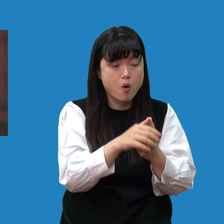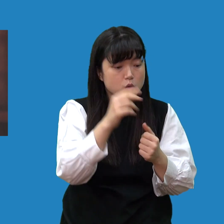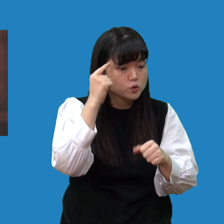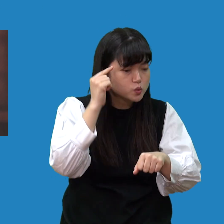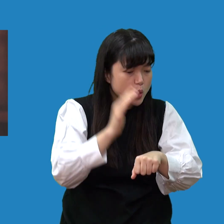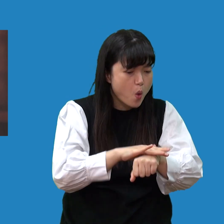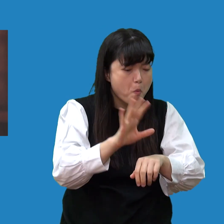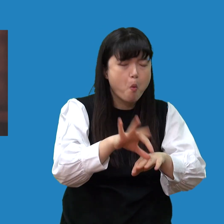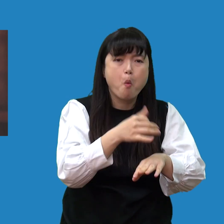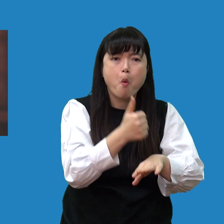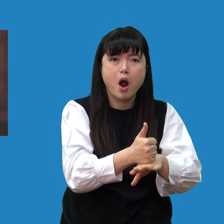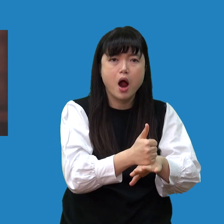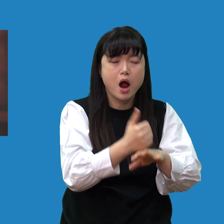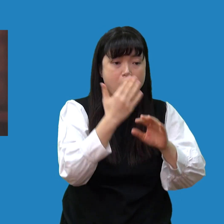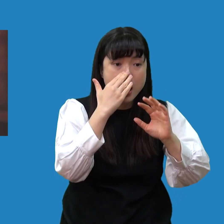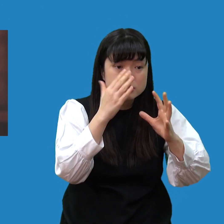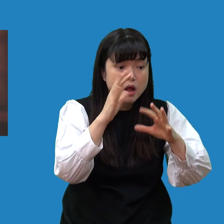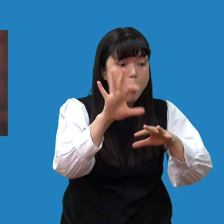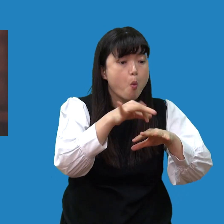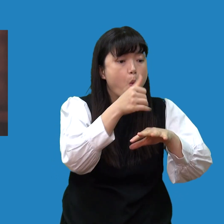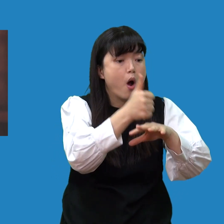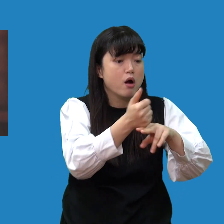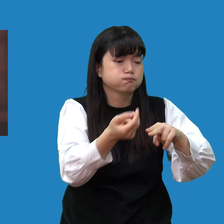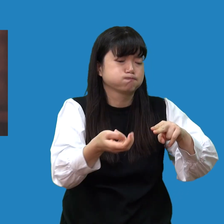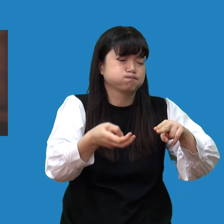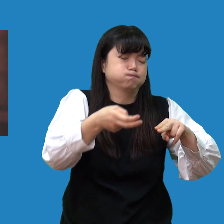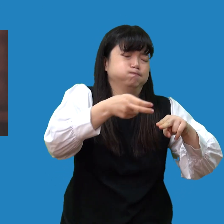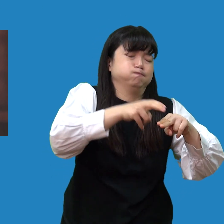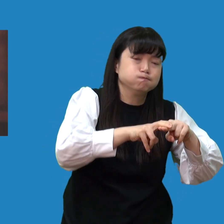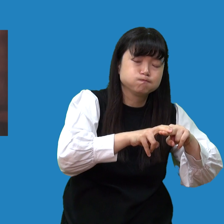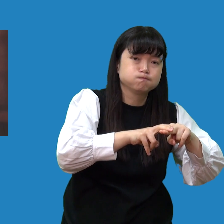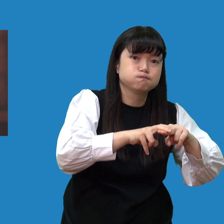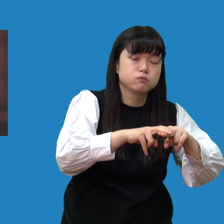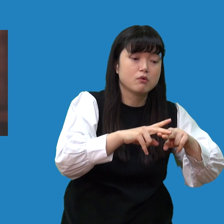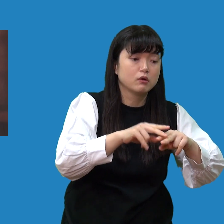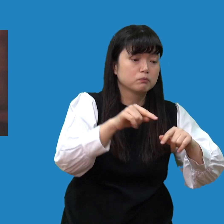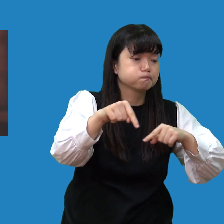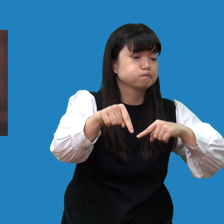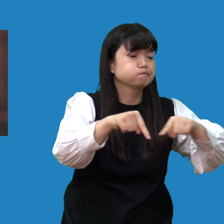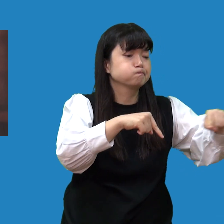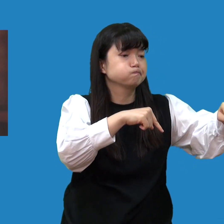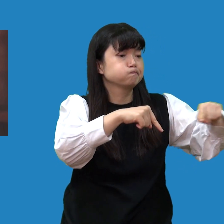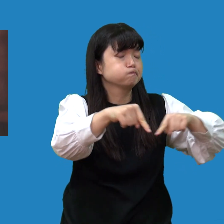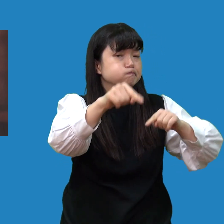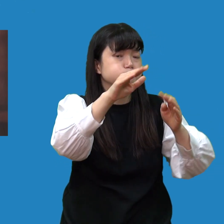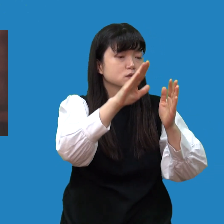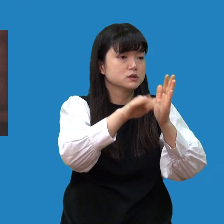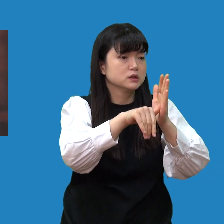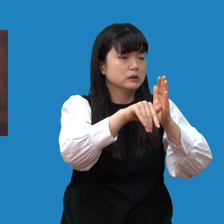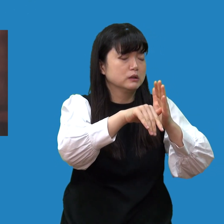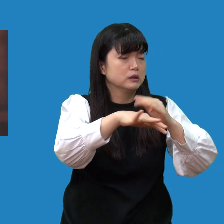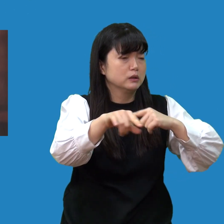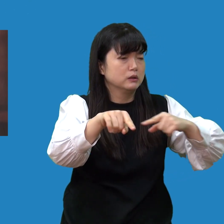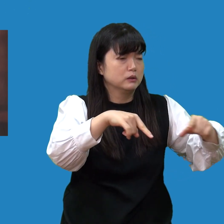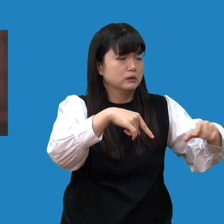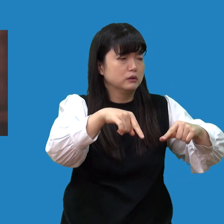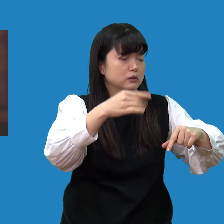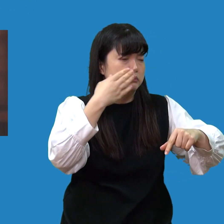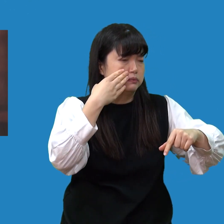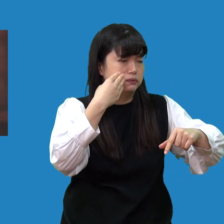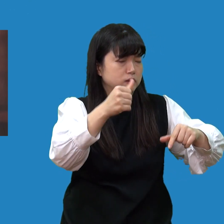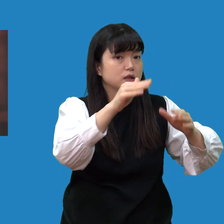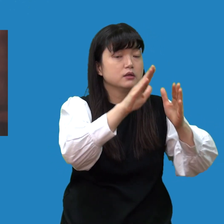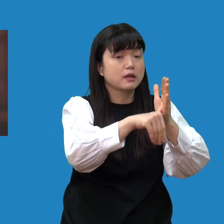솔로몬 왕이 이스라엘 왕으로 등극하고 그의 통치가 절정을 이루었을 때의